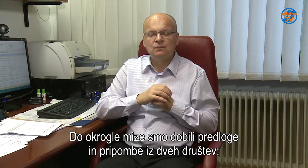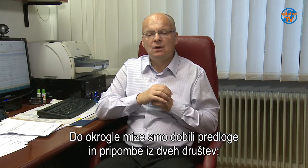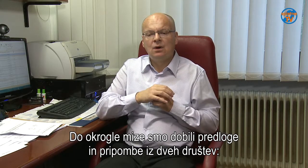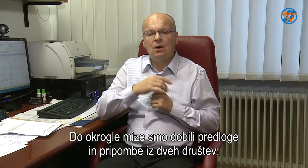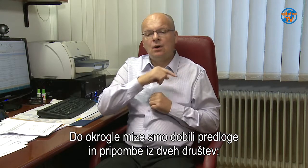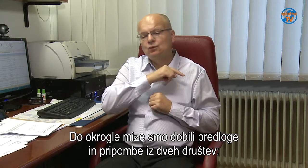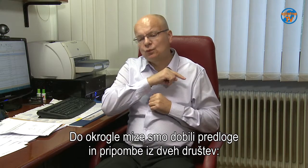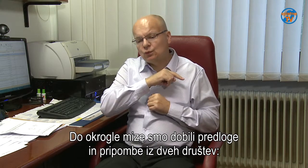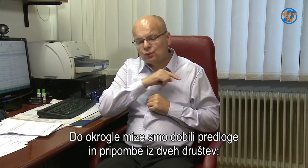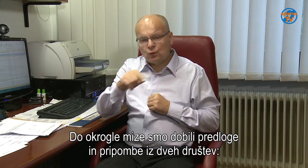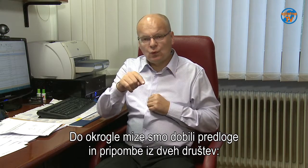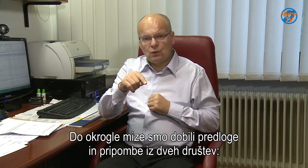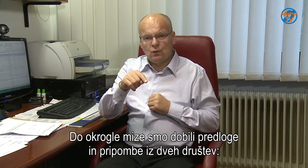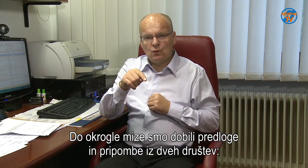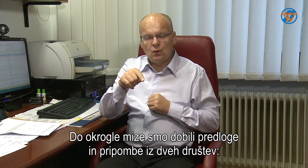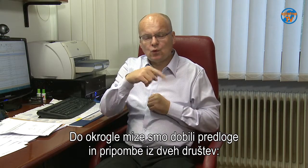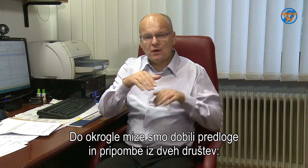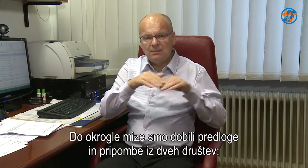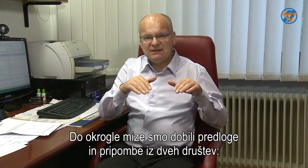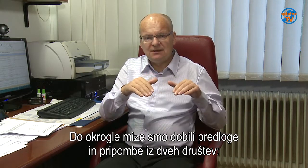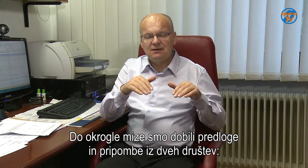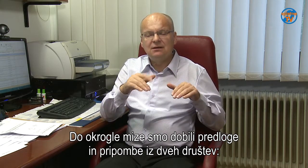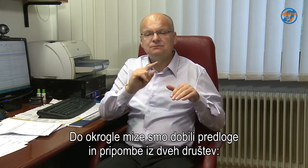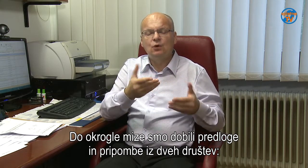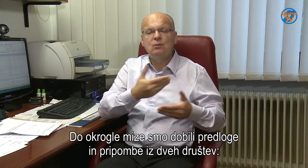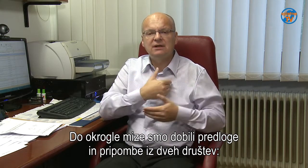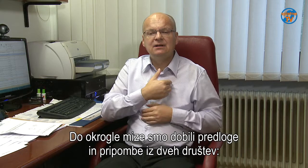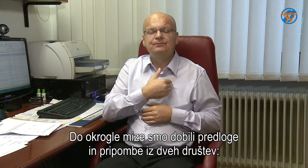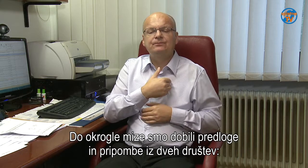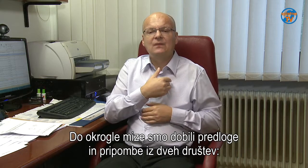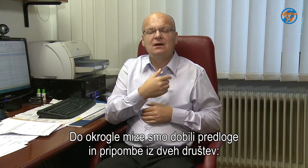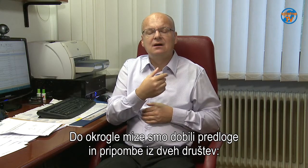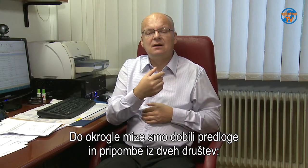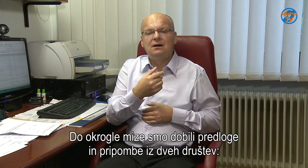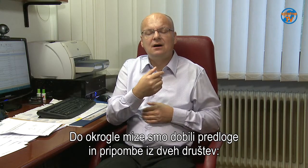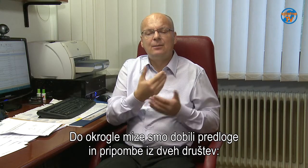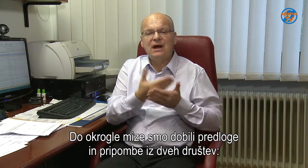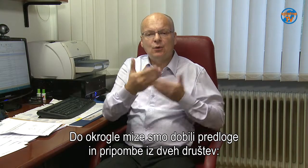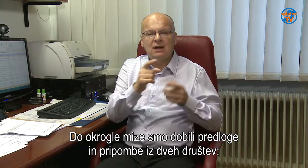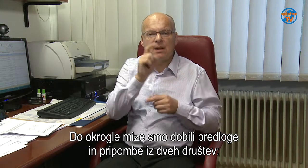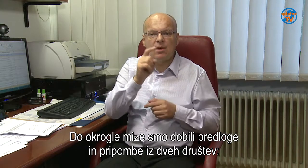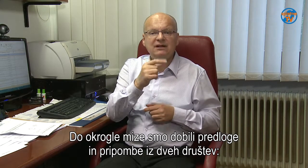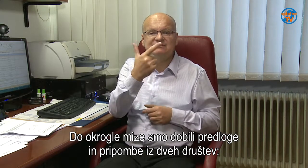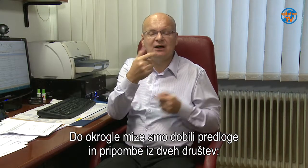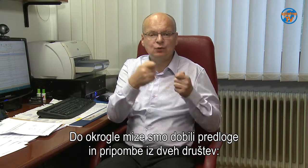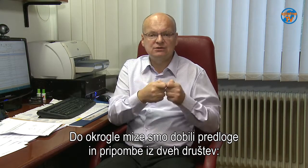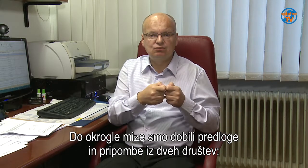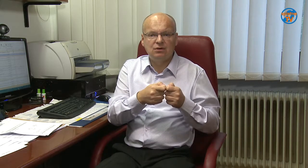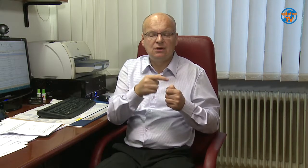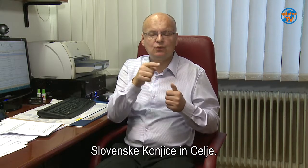To okrogla misa motoplane. Praatlugan people bij het weg